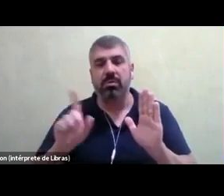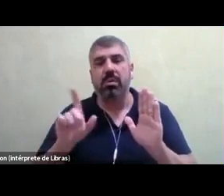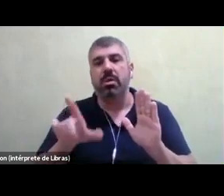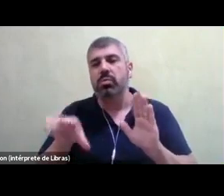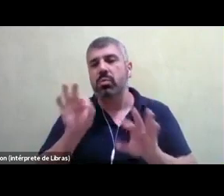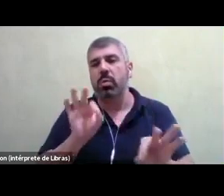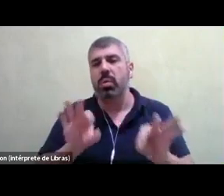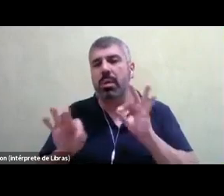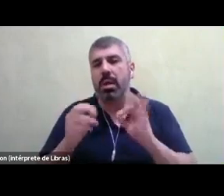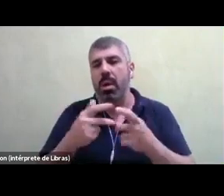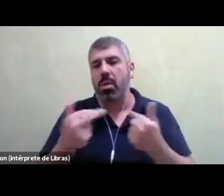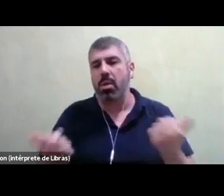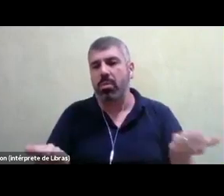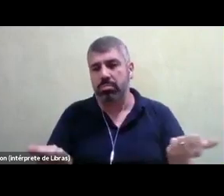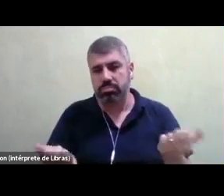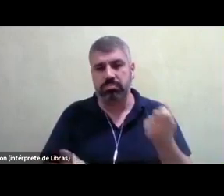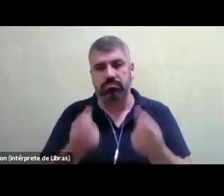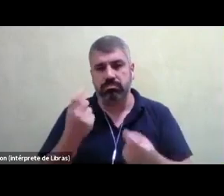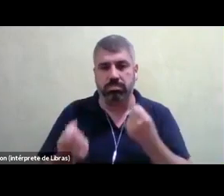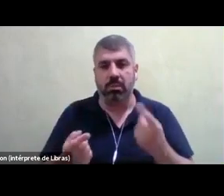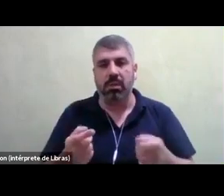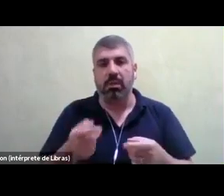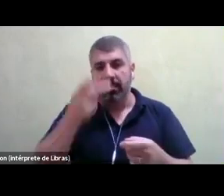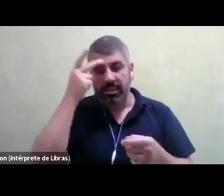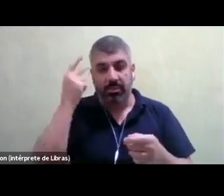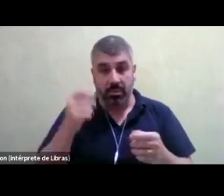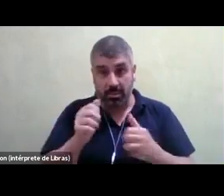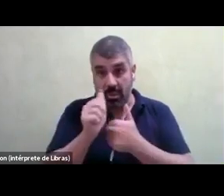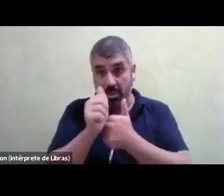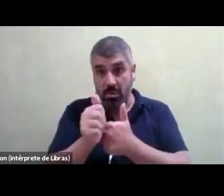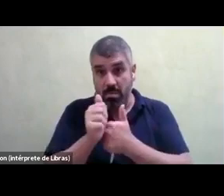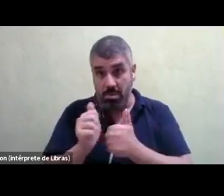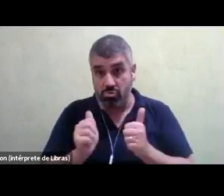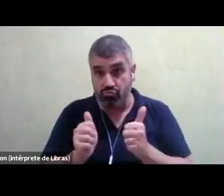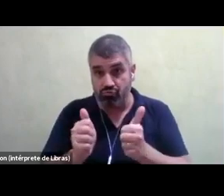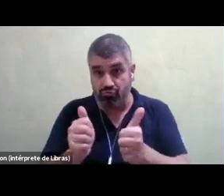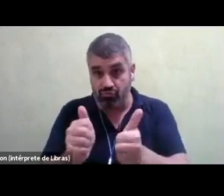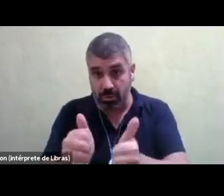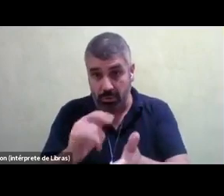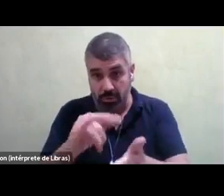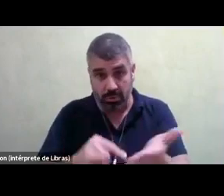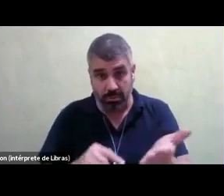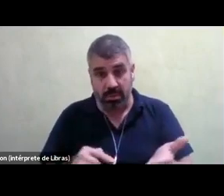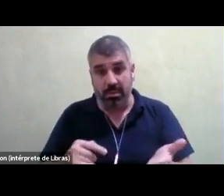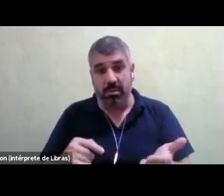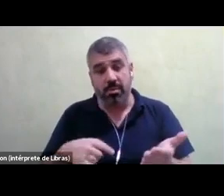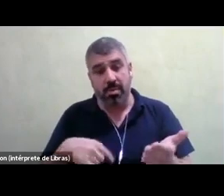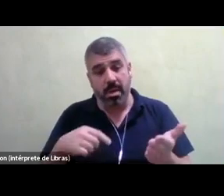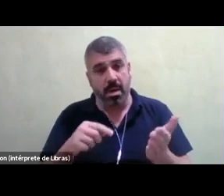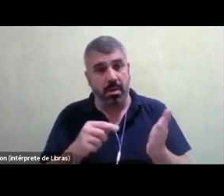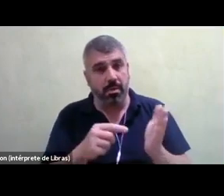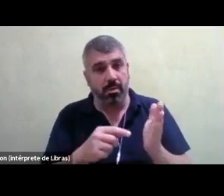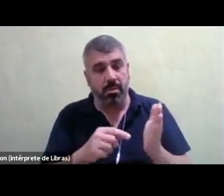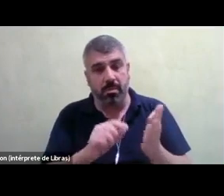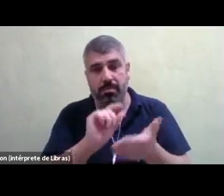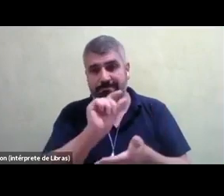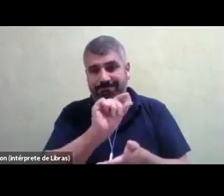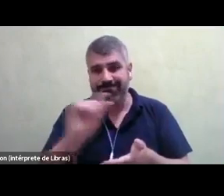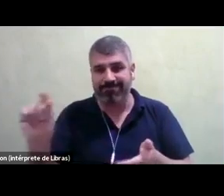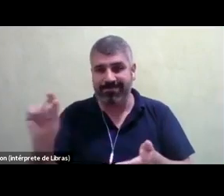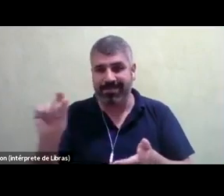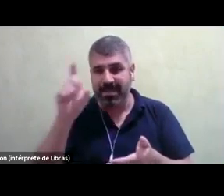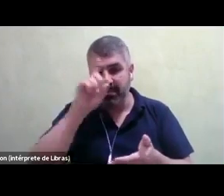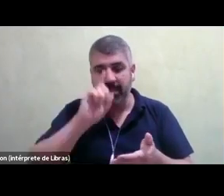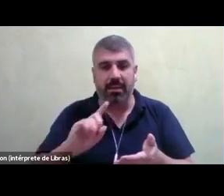algumas questões. Para quem está acompanhando a gente pelo documento, eu até as pintei de amarelo para que vocês saibam do que